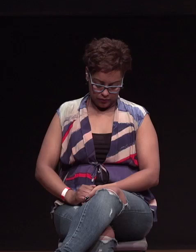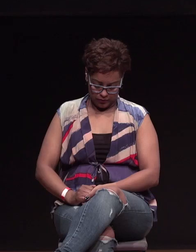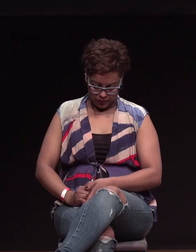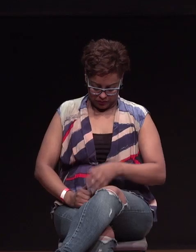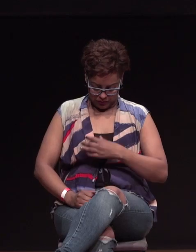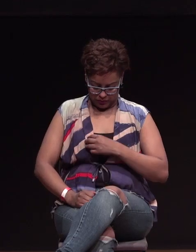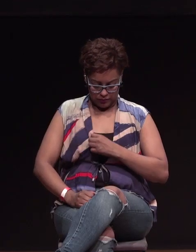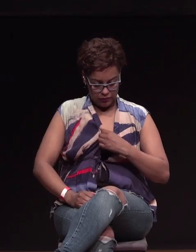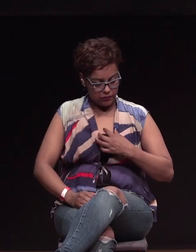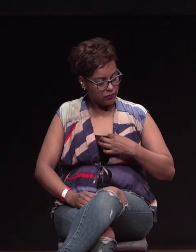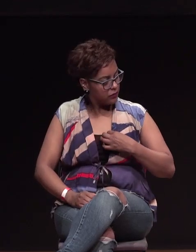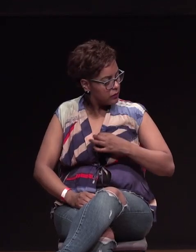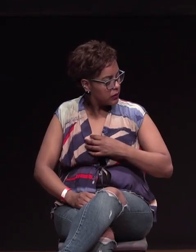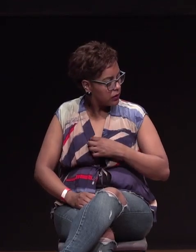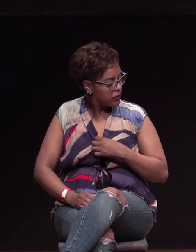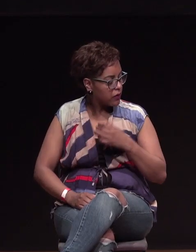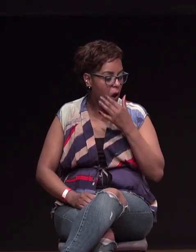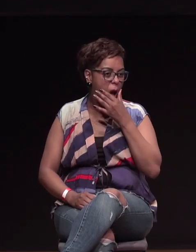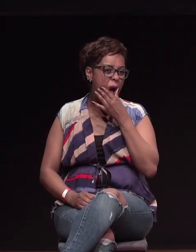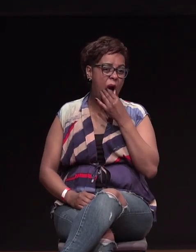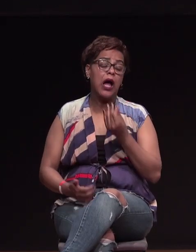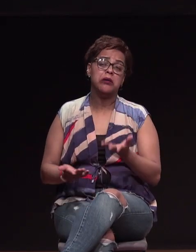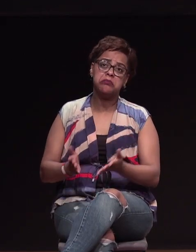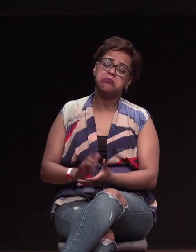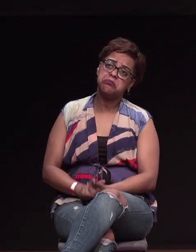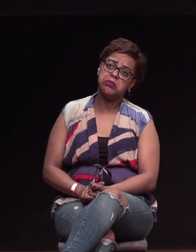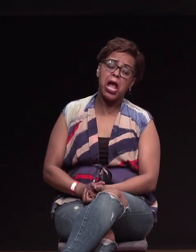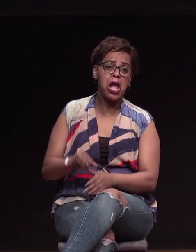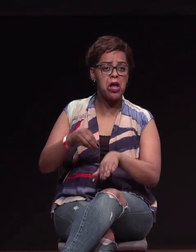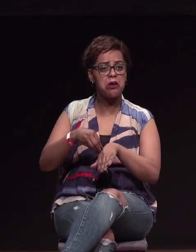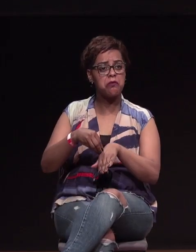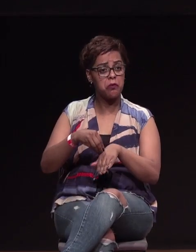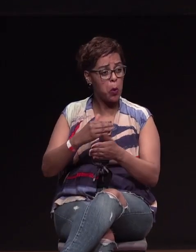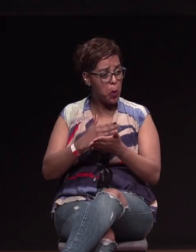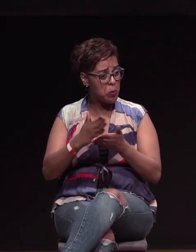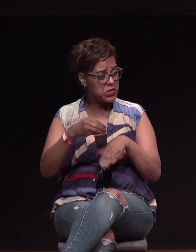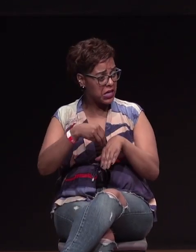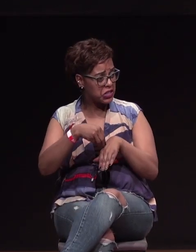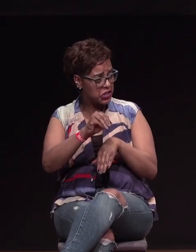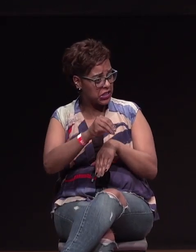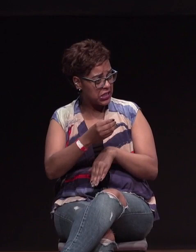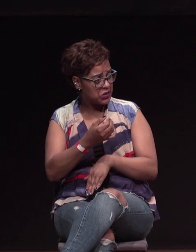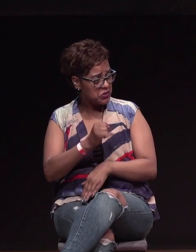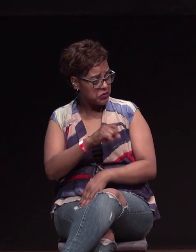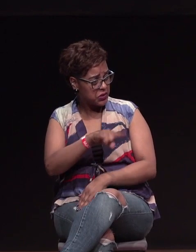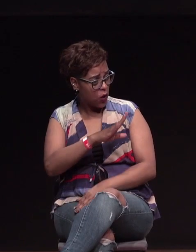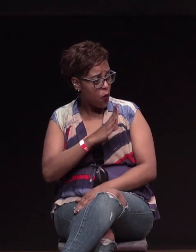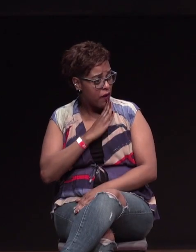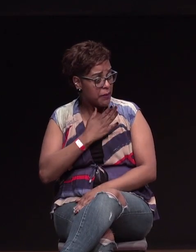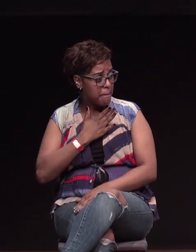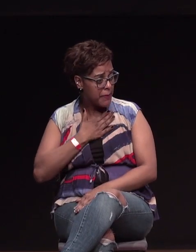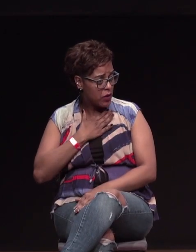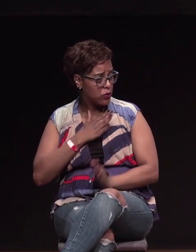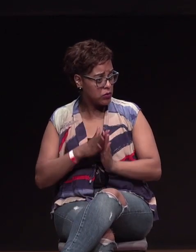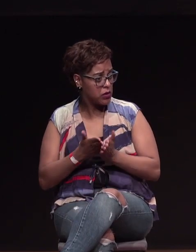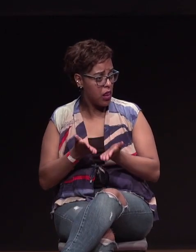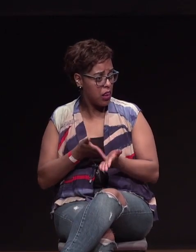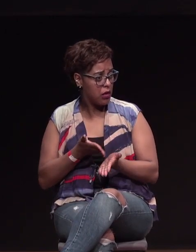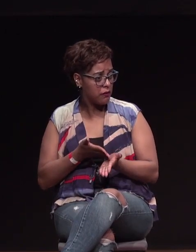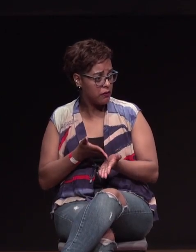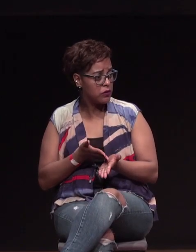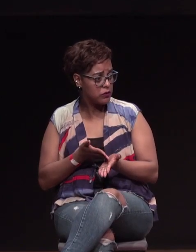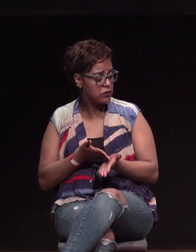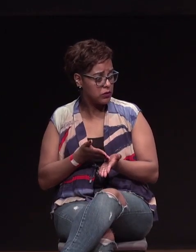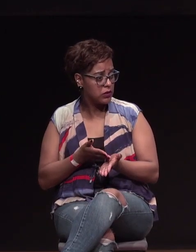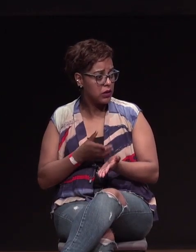Olha, eu vou começar indicando alguns dos meus livros. Eu não sei se vocês conhecem, mas tem